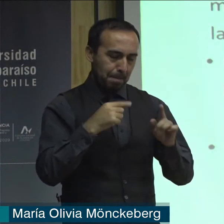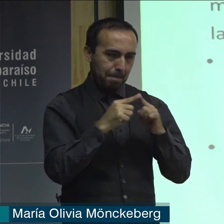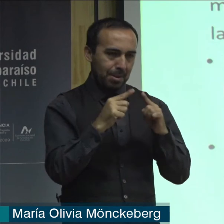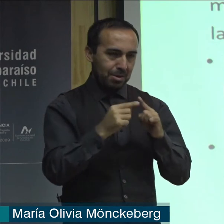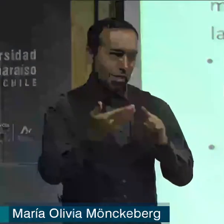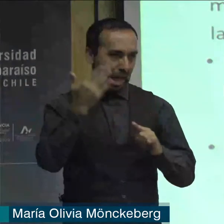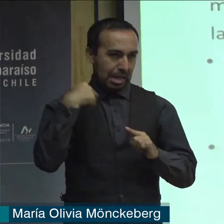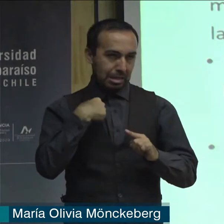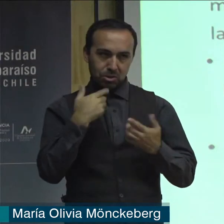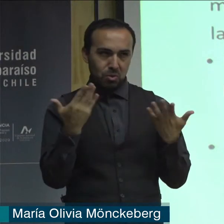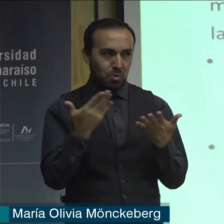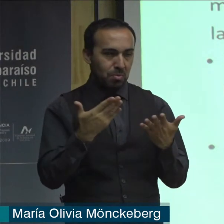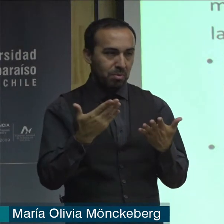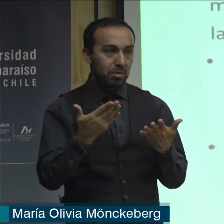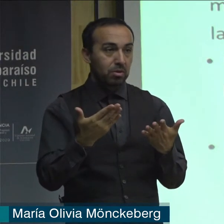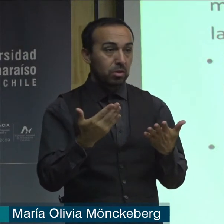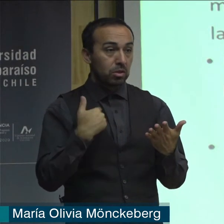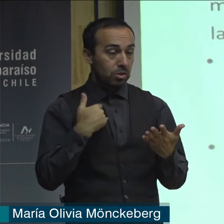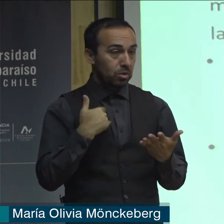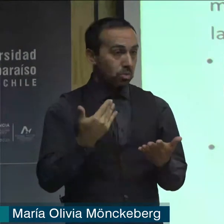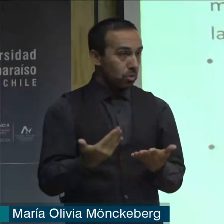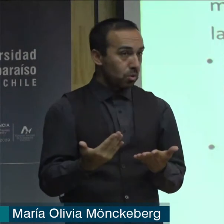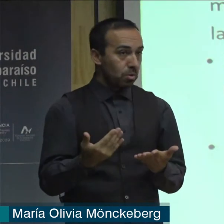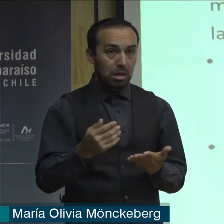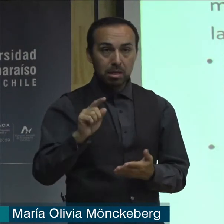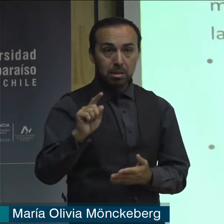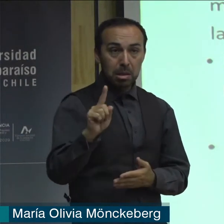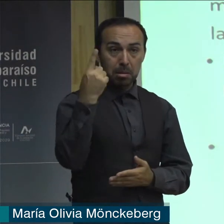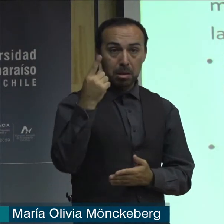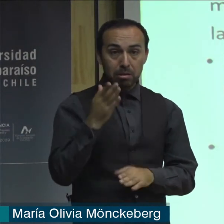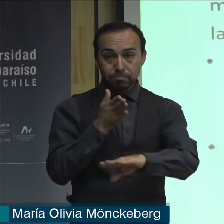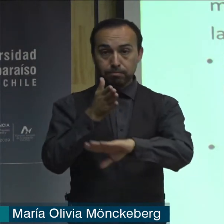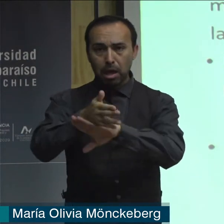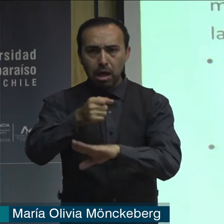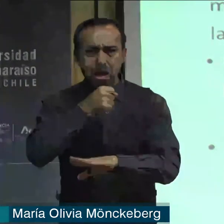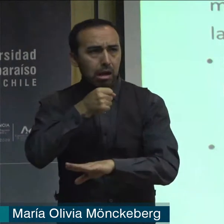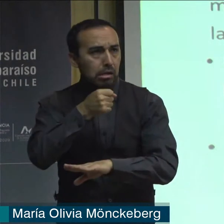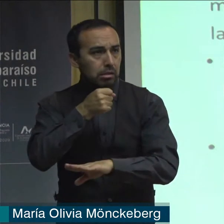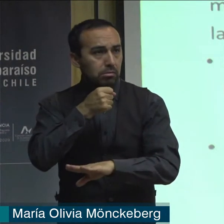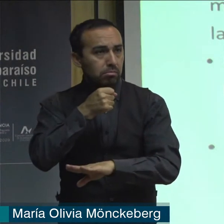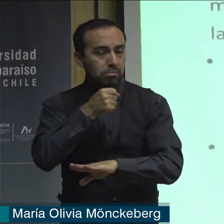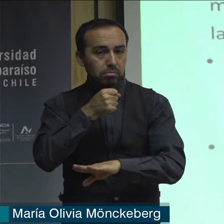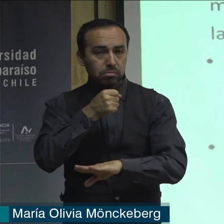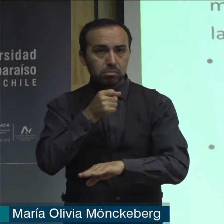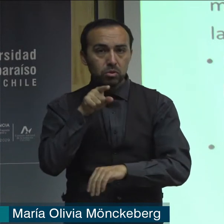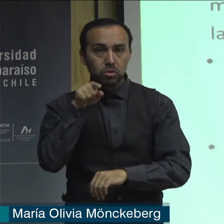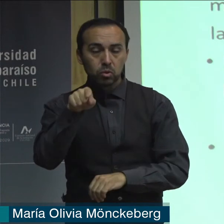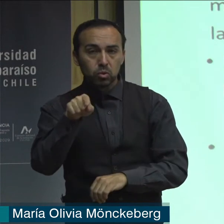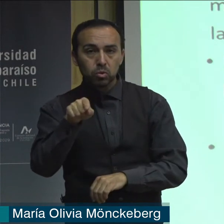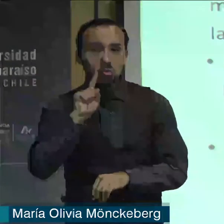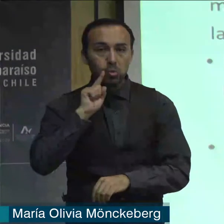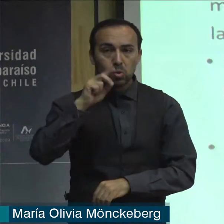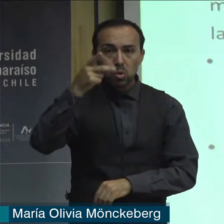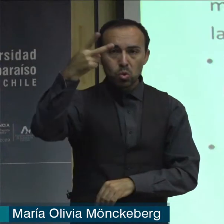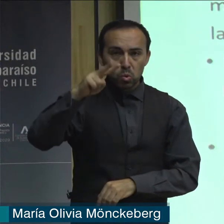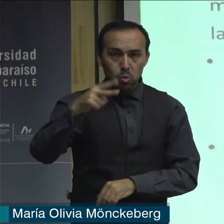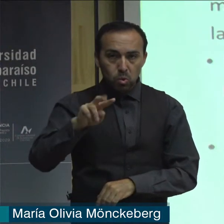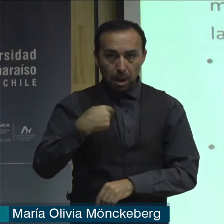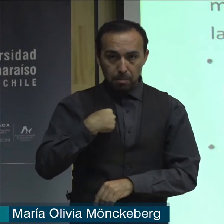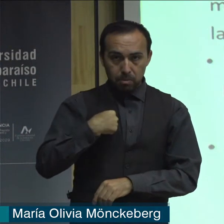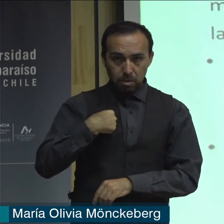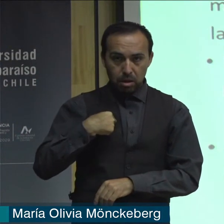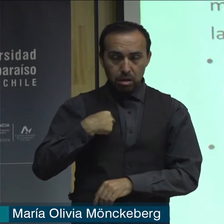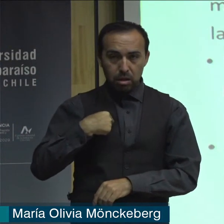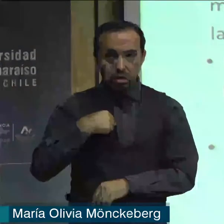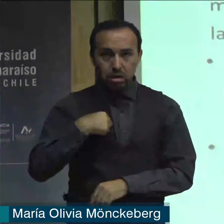universidad pero el primer reportero que me tocó hacer en un turno fin de semana fue